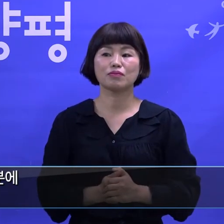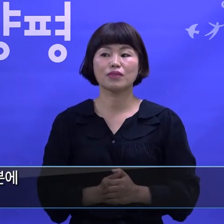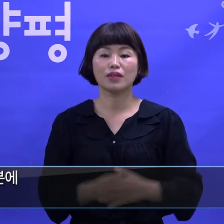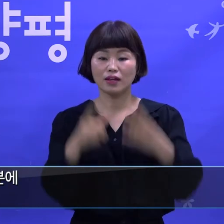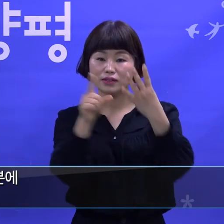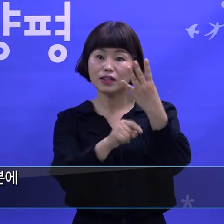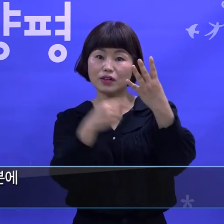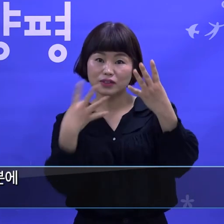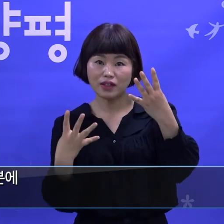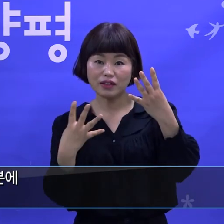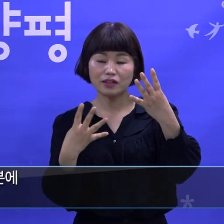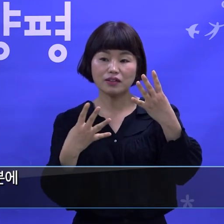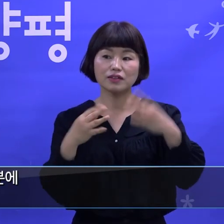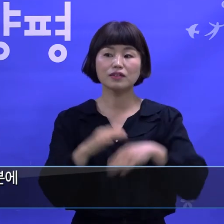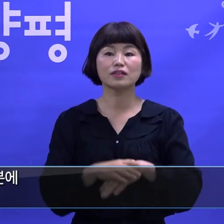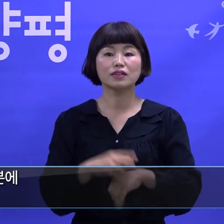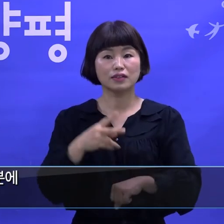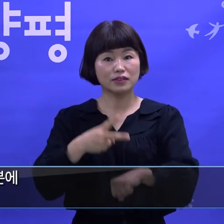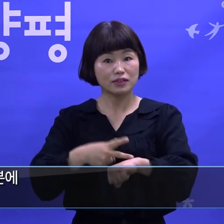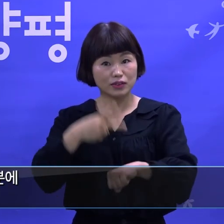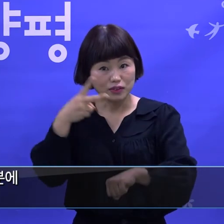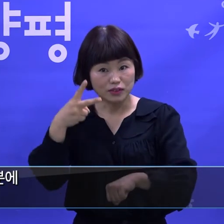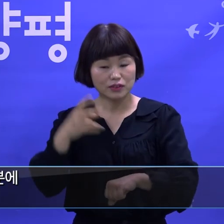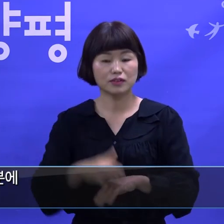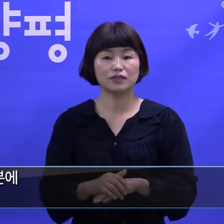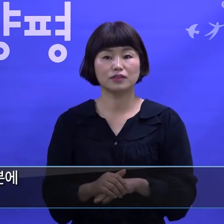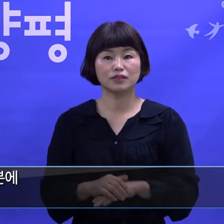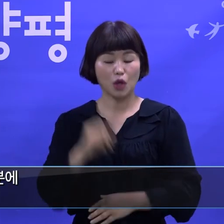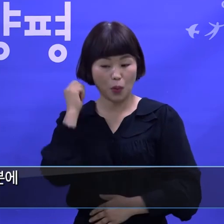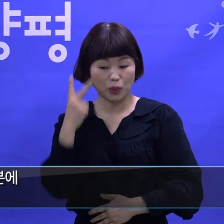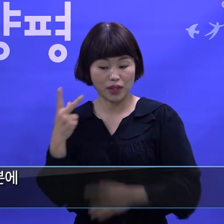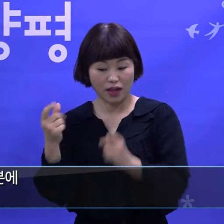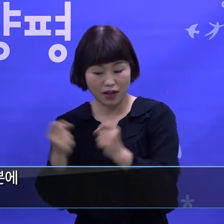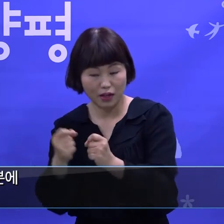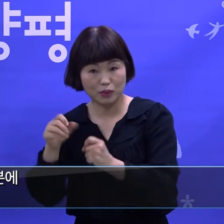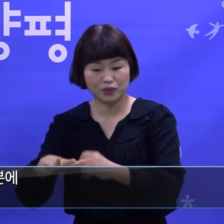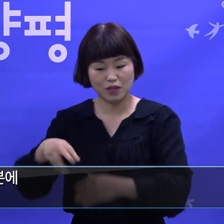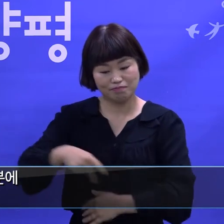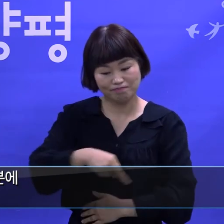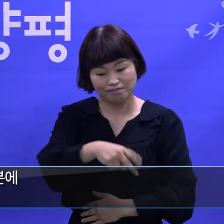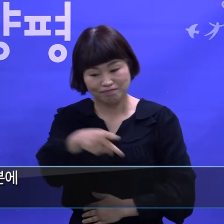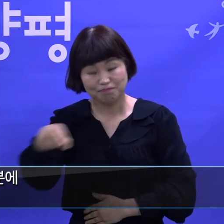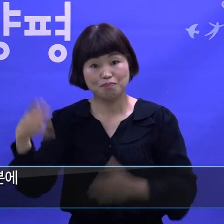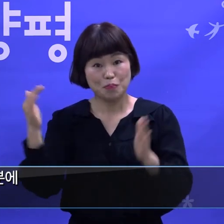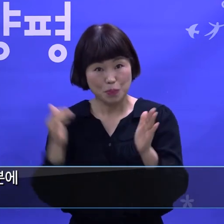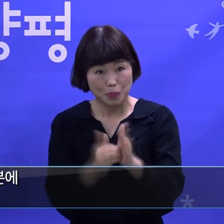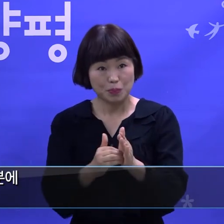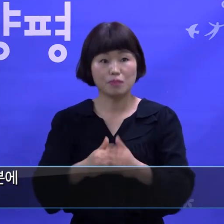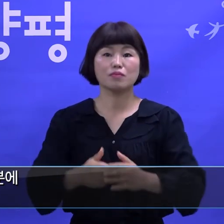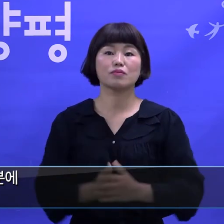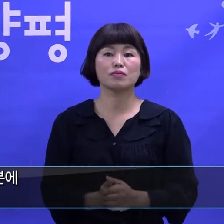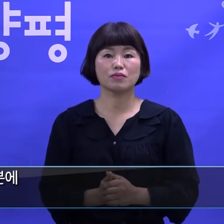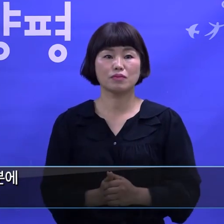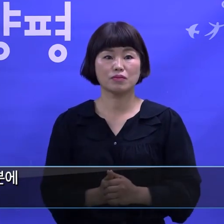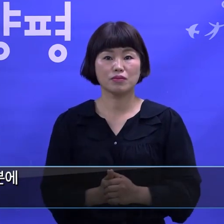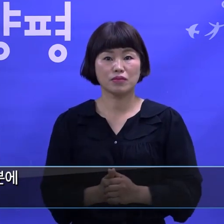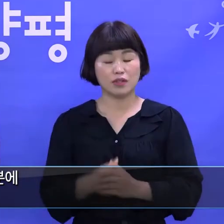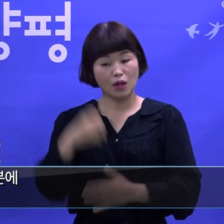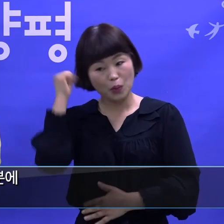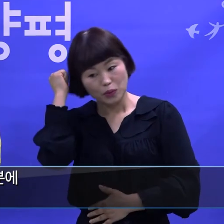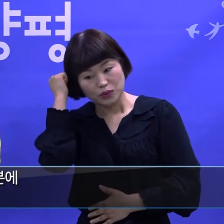4일 14시에 숙소 인근 산책 후 14시 53분에 숙소로